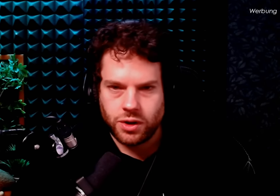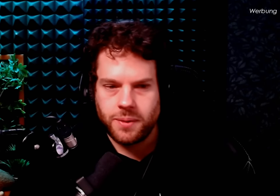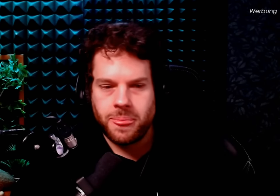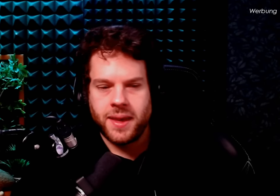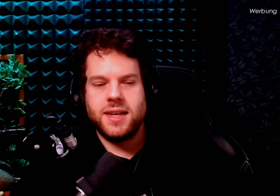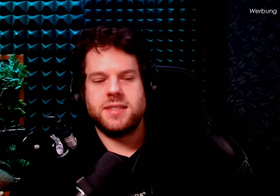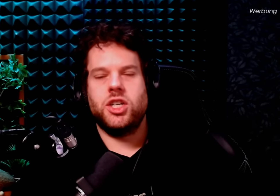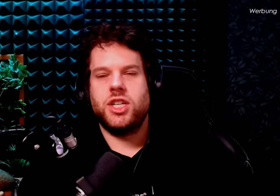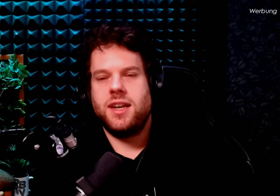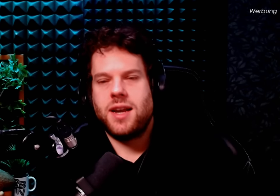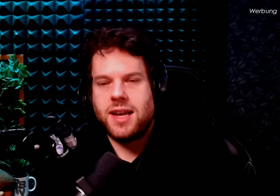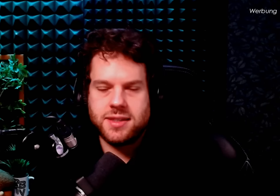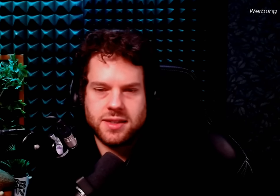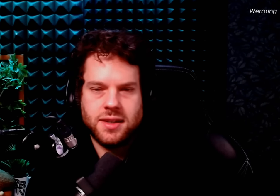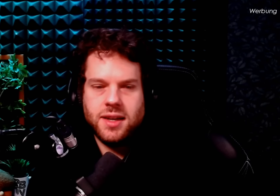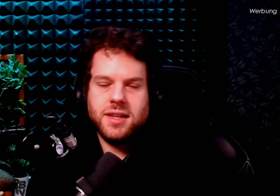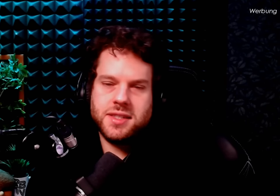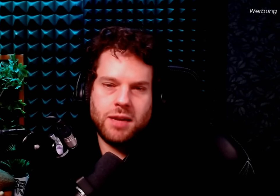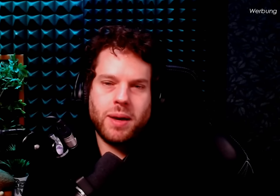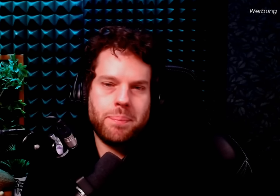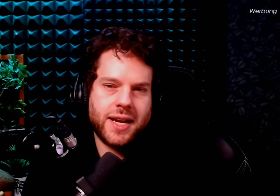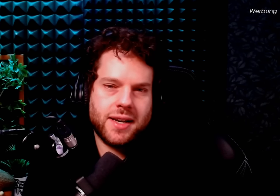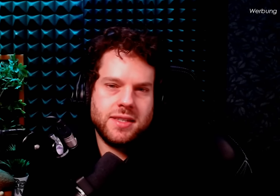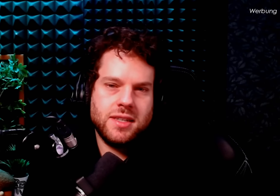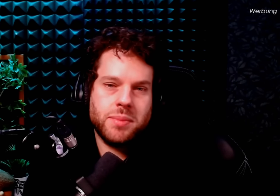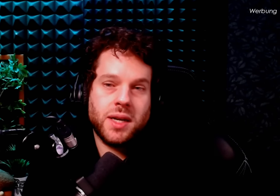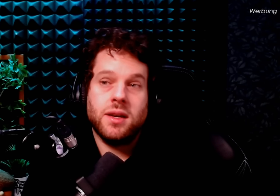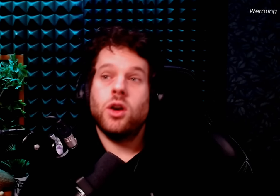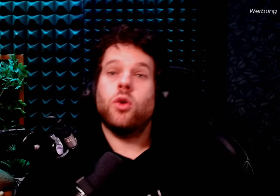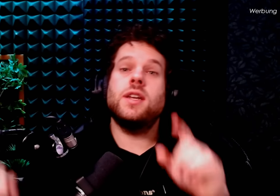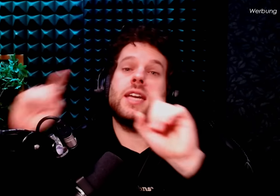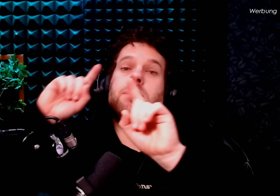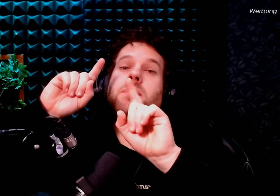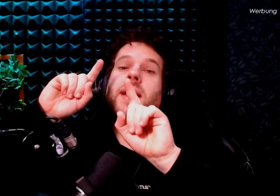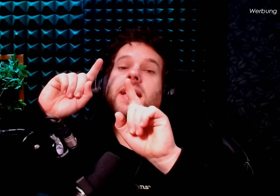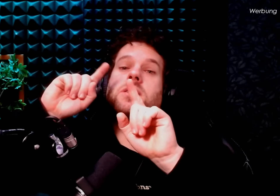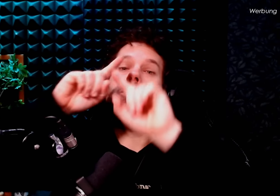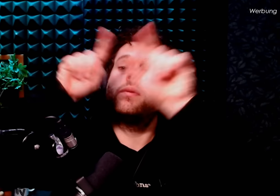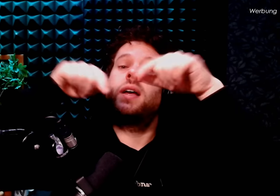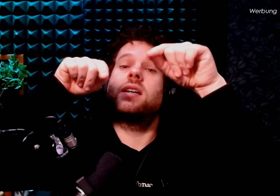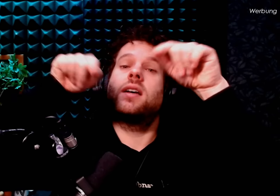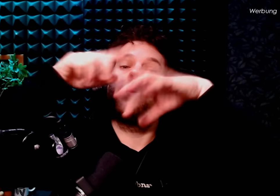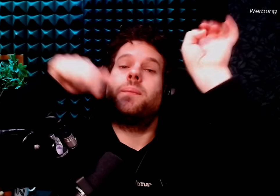würde, ist, ich stehe an der Kasse, sehe, beim Bäcker ist niemand. Und ich gebe dem Bäcker so...